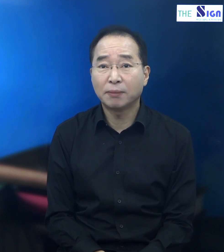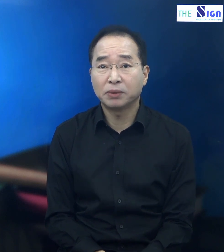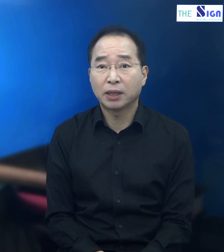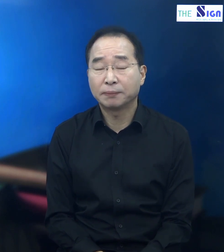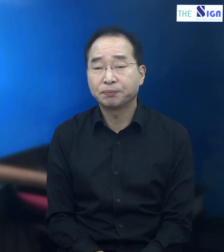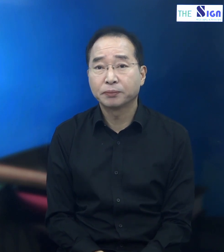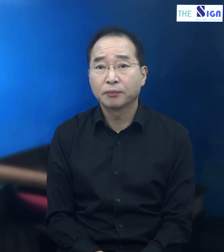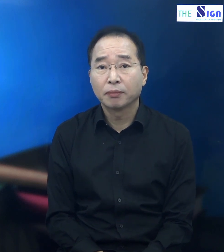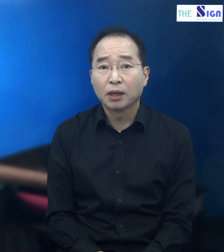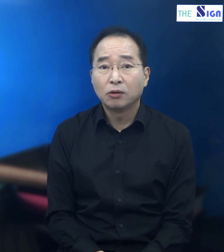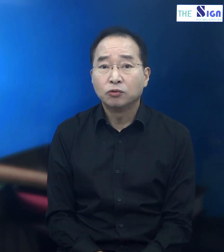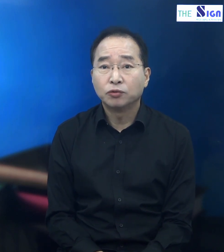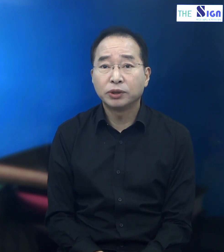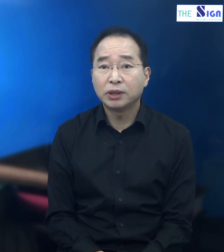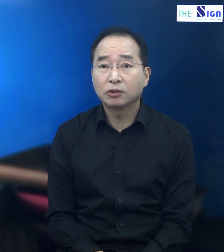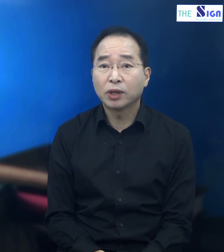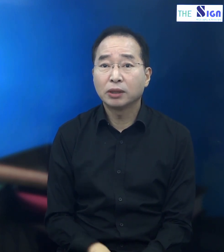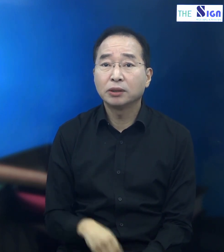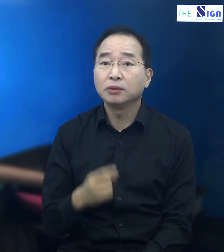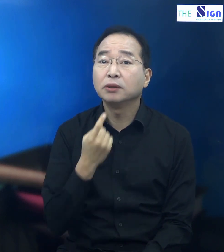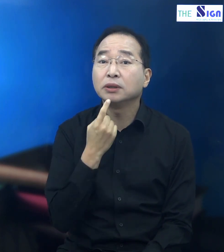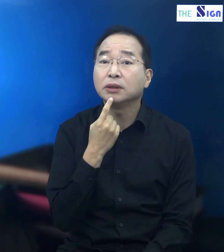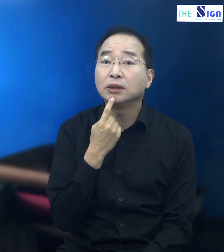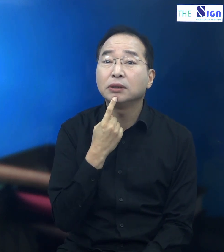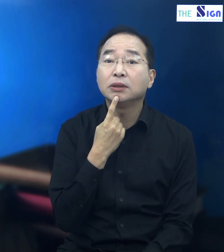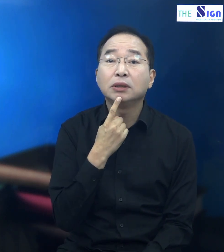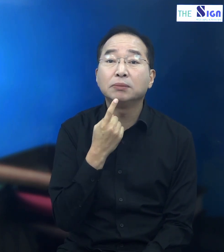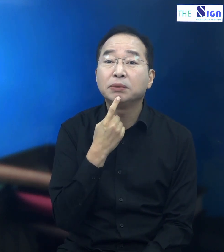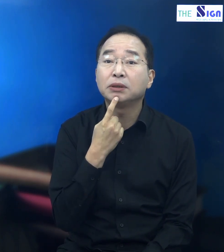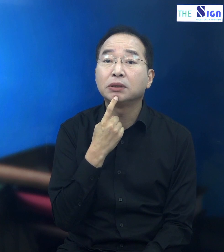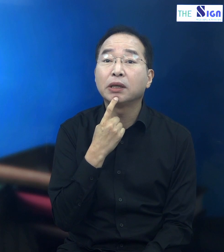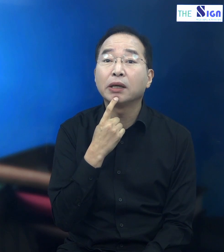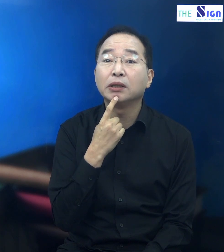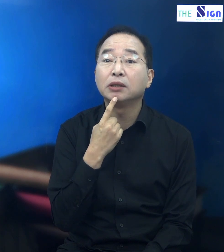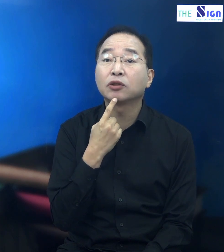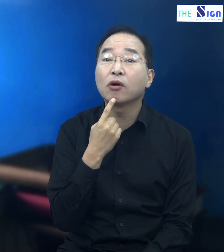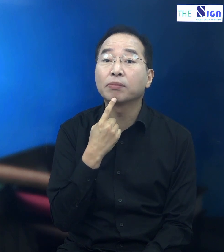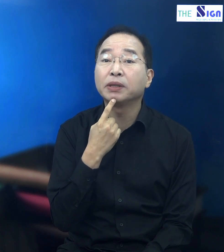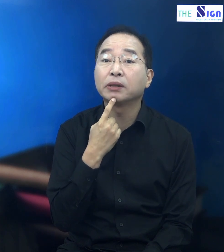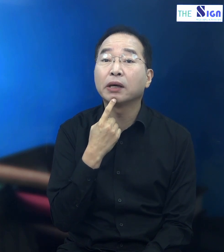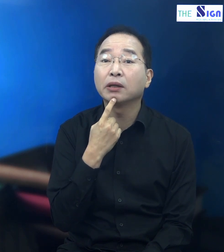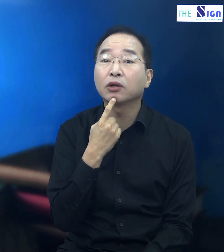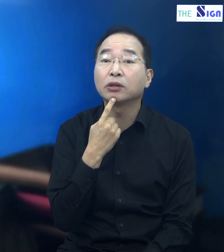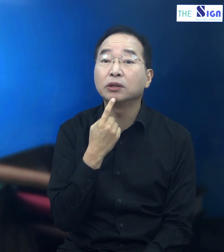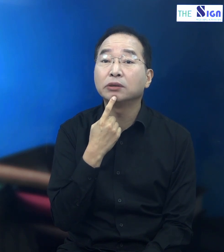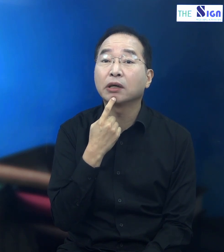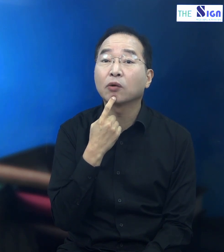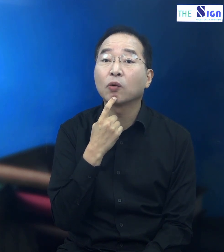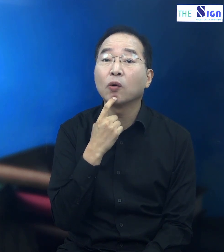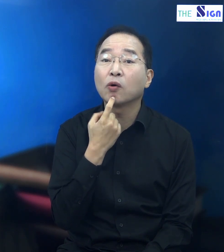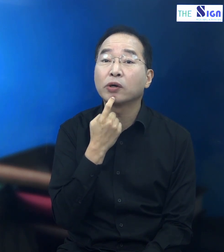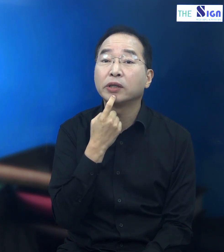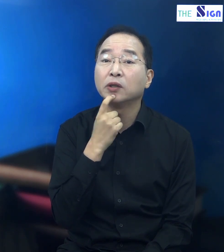우기다입니다. 우기다 수화는 이 밑에 있는 턱을 잡고 거기를